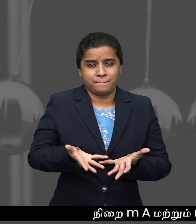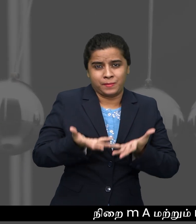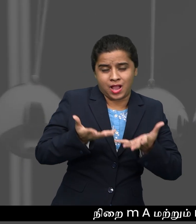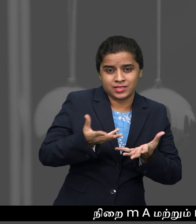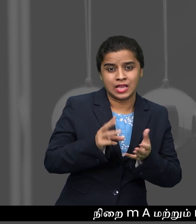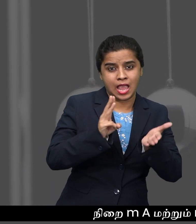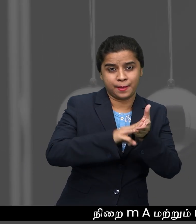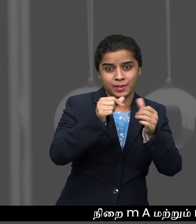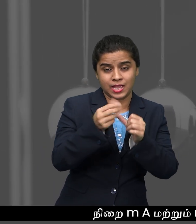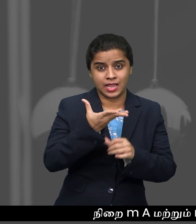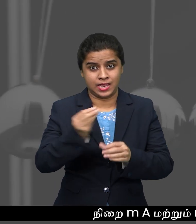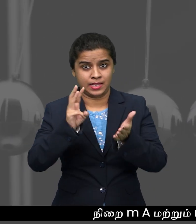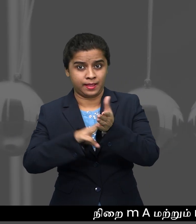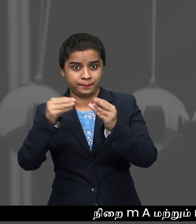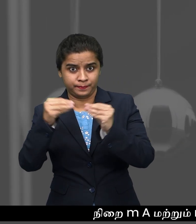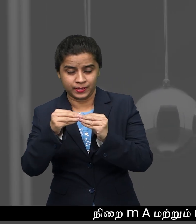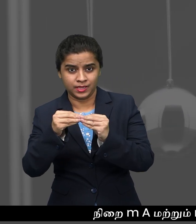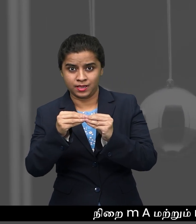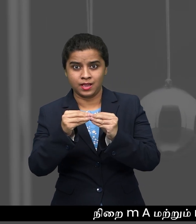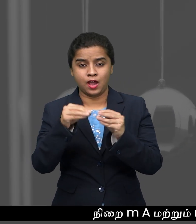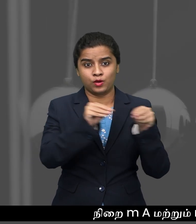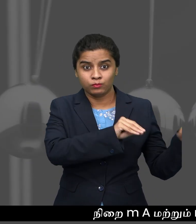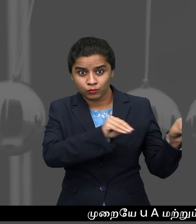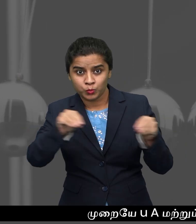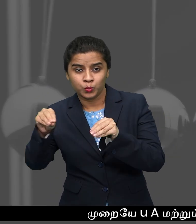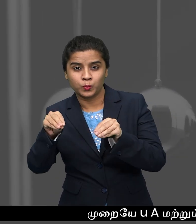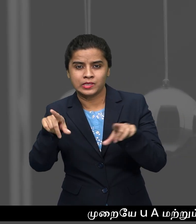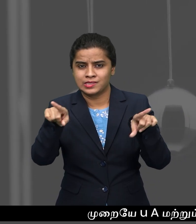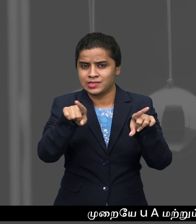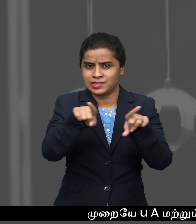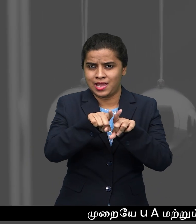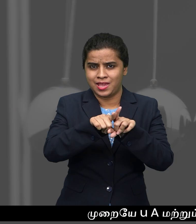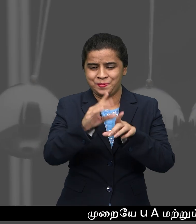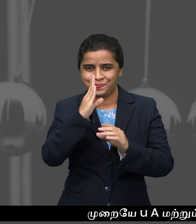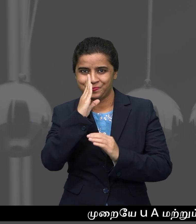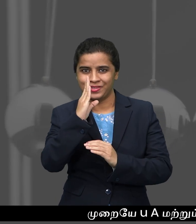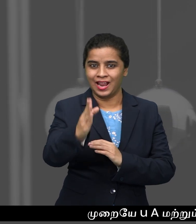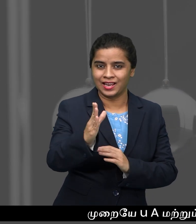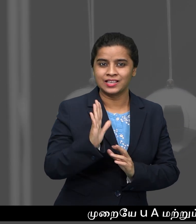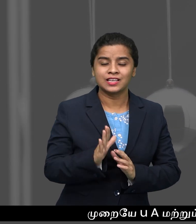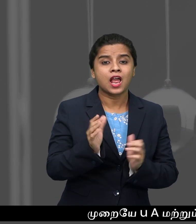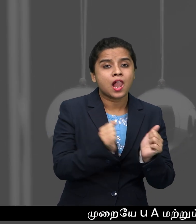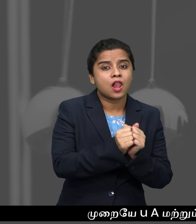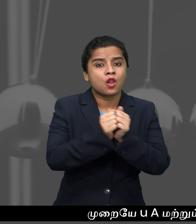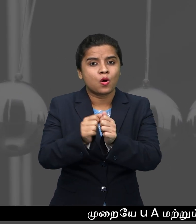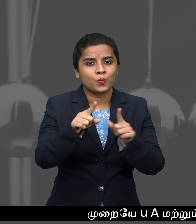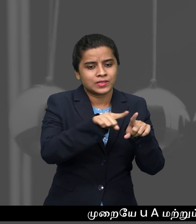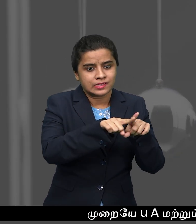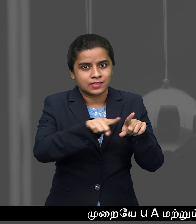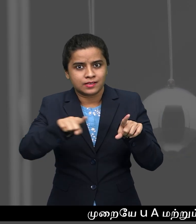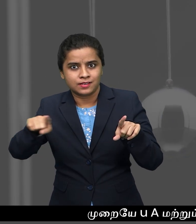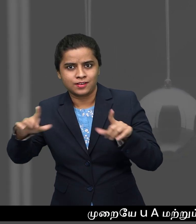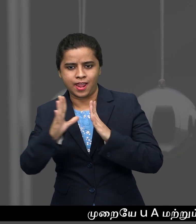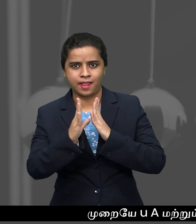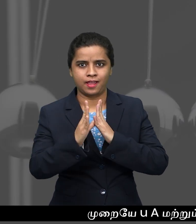a மற்றும் m கீழ் இலக்க b என்று வைத்துக்கொள்வோம். முறையே u கீழ் இலக்க a மற்றும் u கீழ்